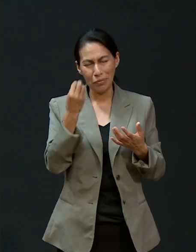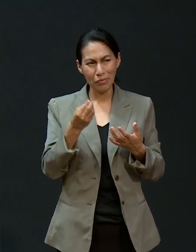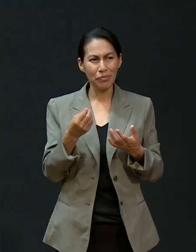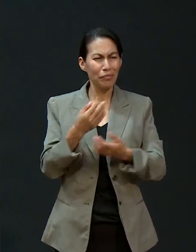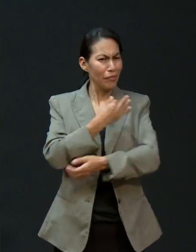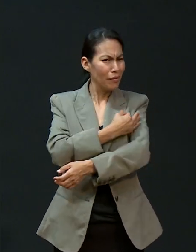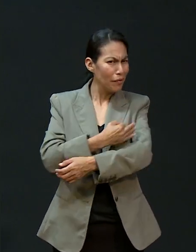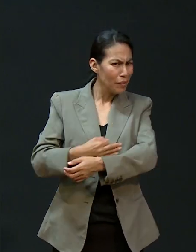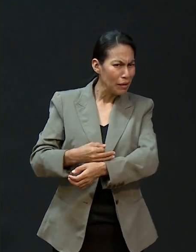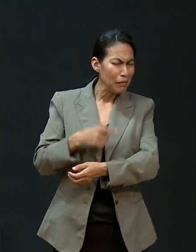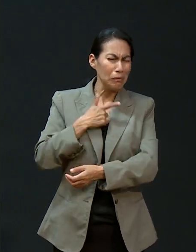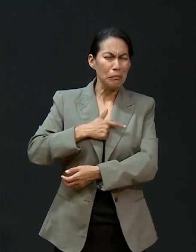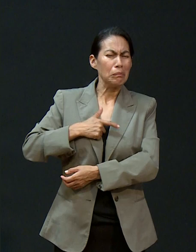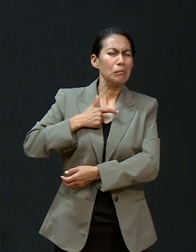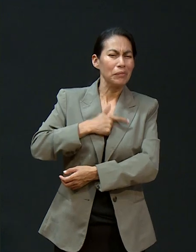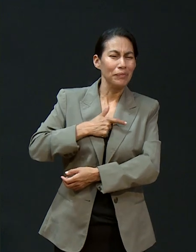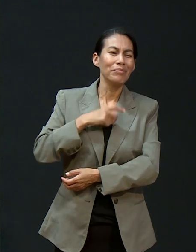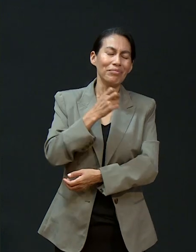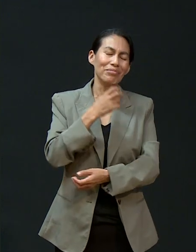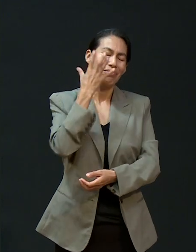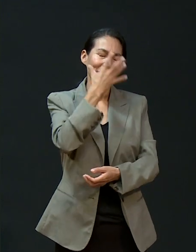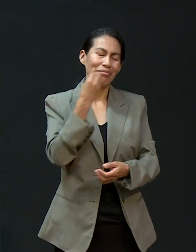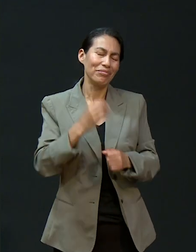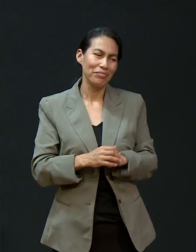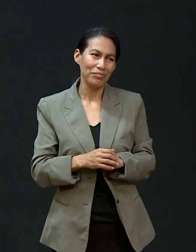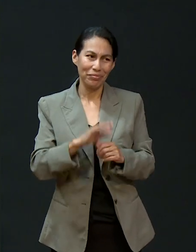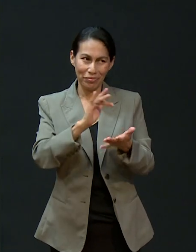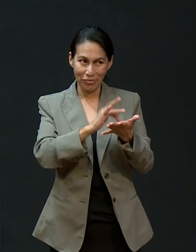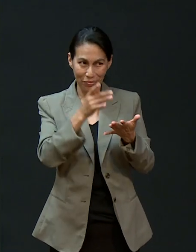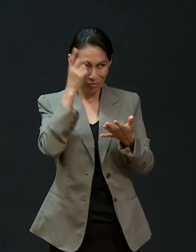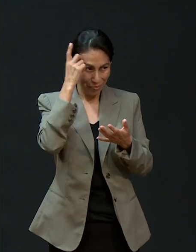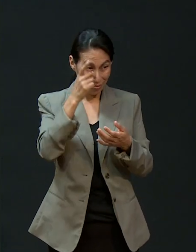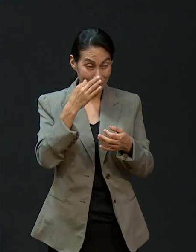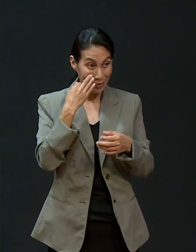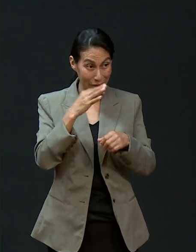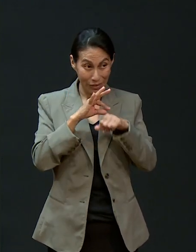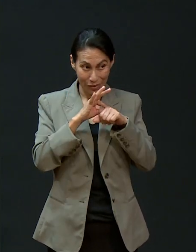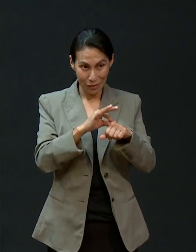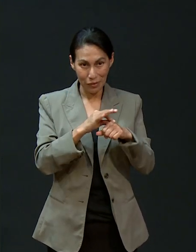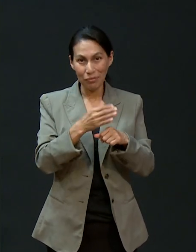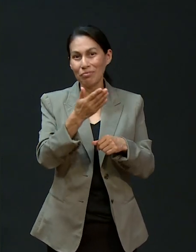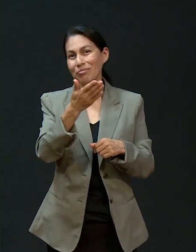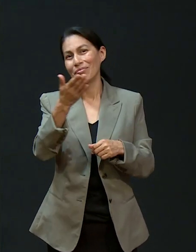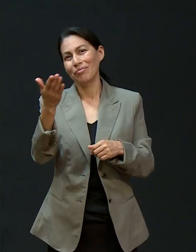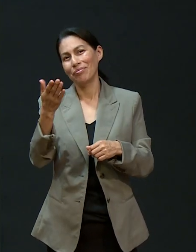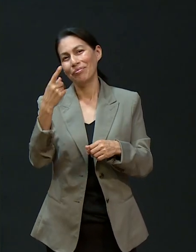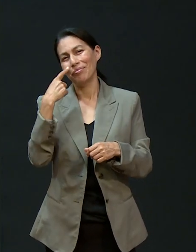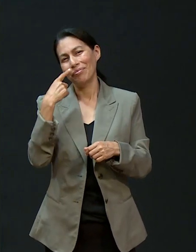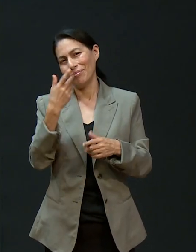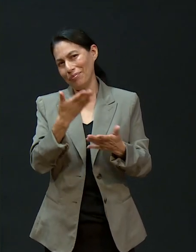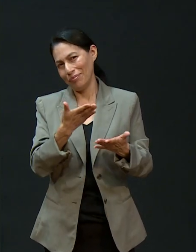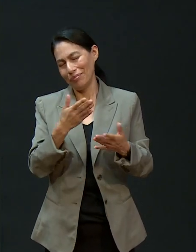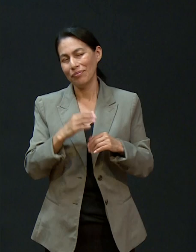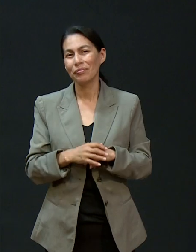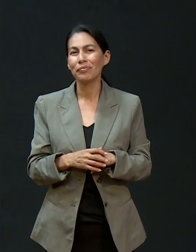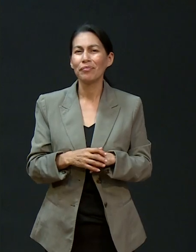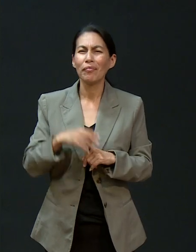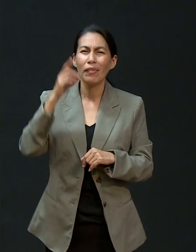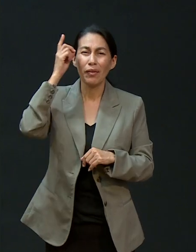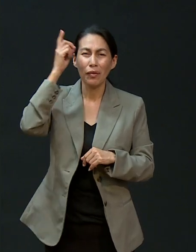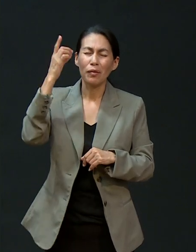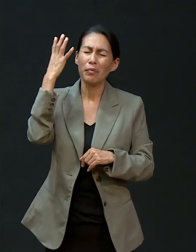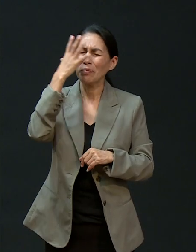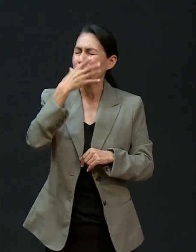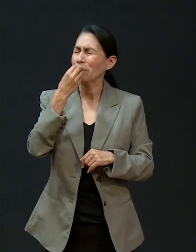Es maravilloso. Sí, es maravilloso. Formamos una gran familia. Me encantaba esto también. Gracias a Dios por este testimonio. Como ustedes pueden